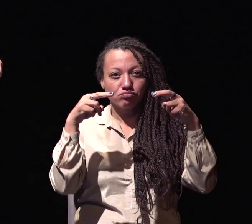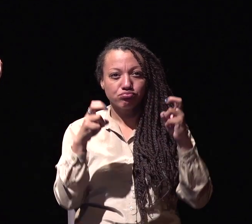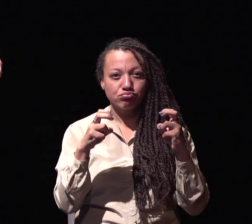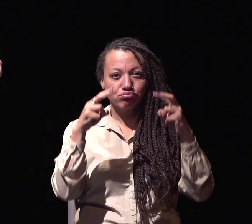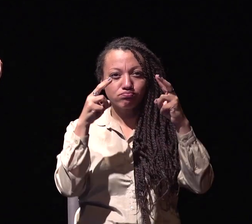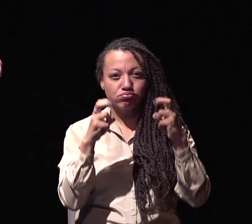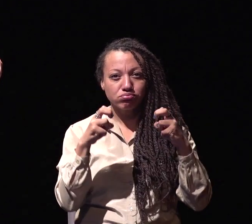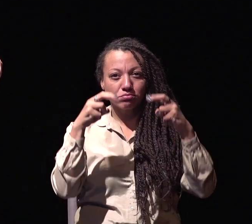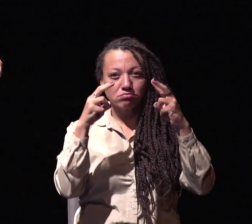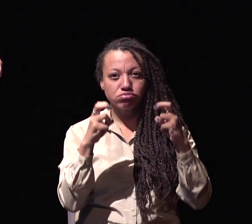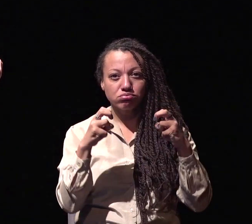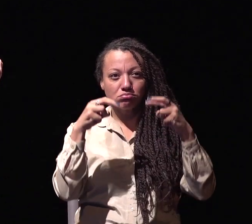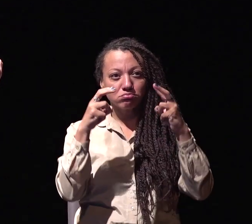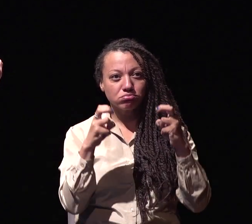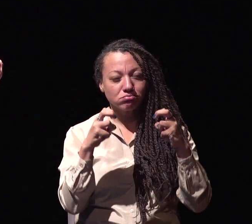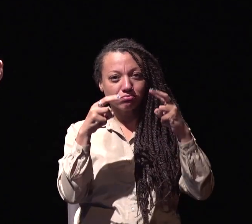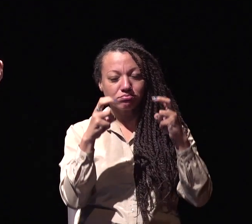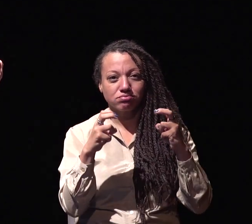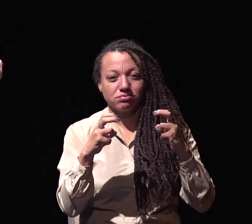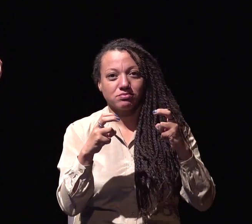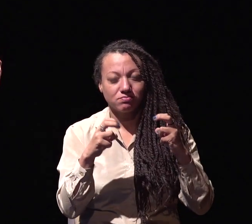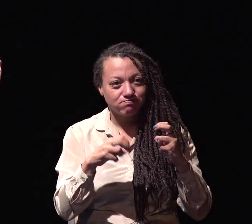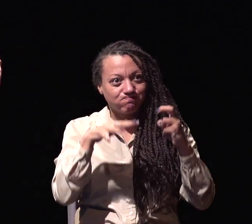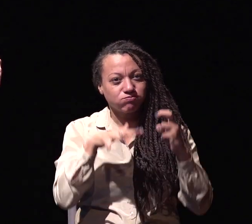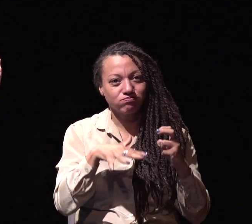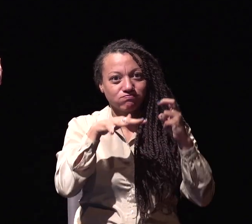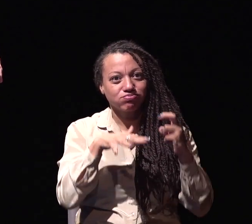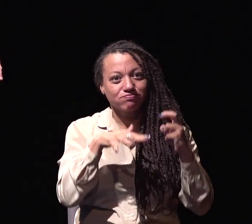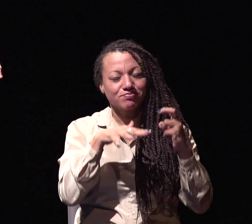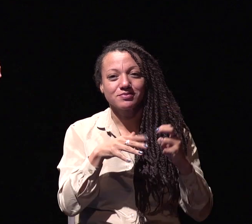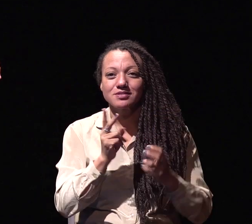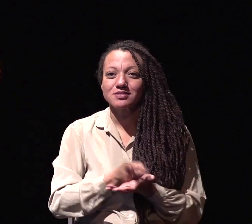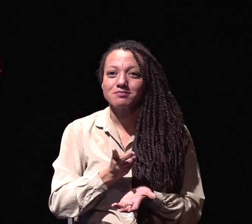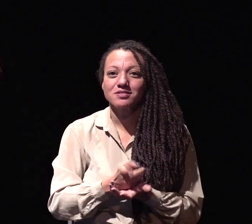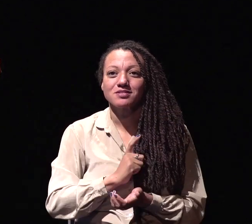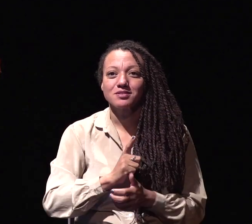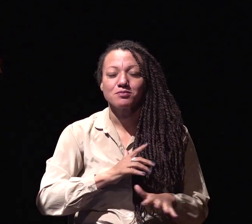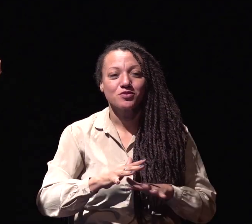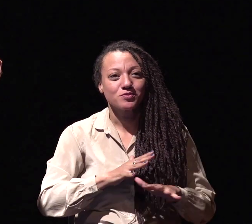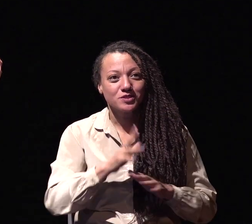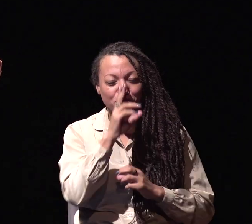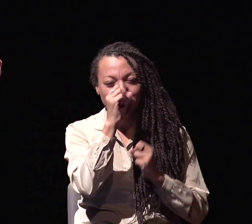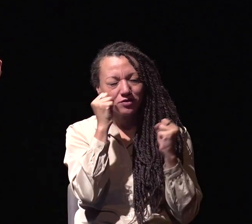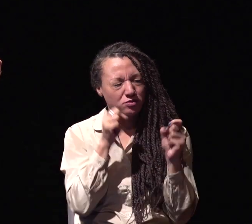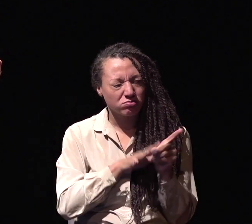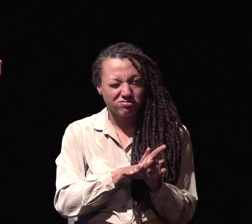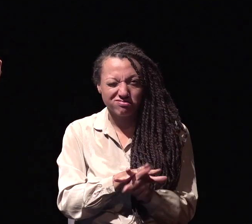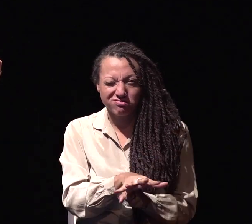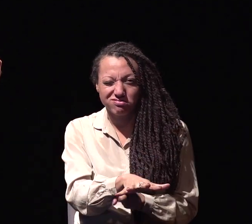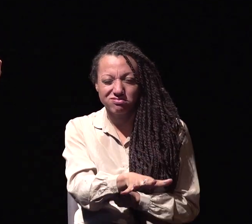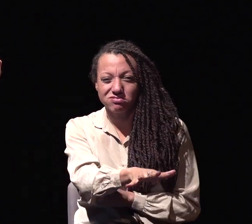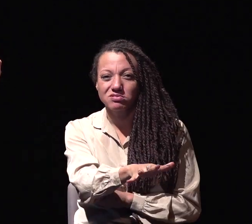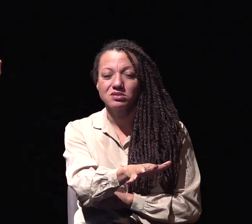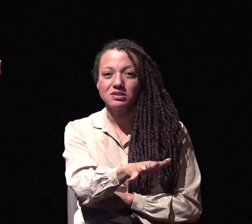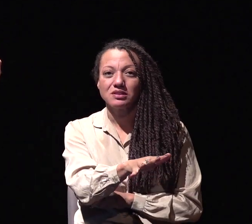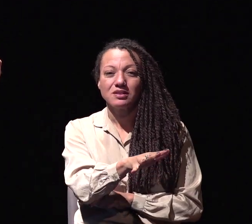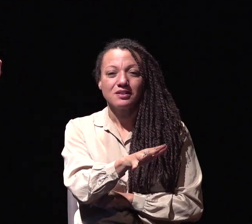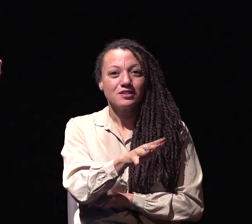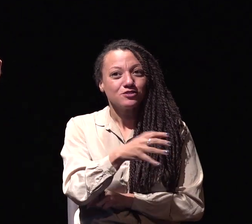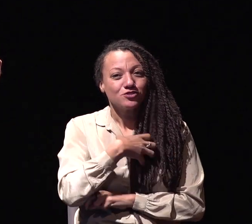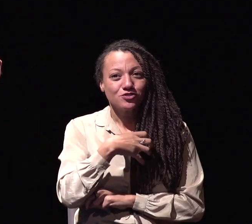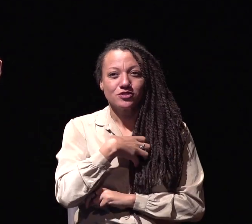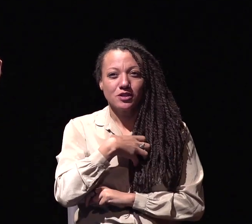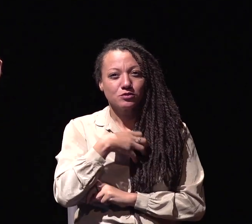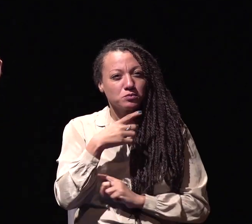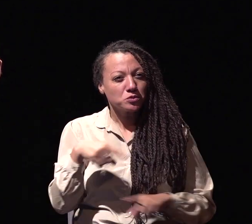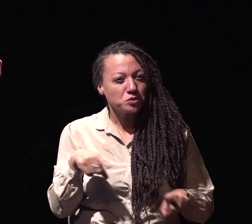ela fazia assim, né? E isso, sempre que tem uma movimentação com muita gente nesse vão e muito ritmada,